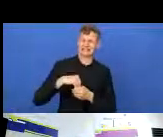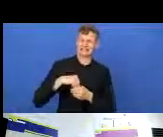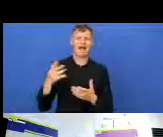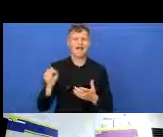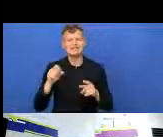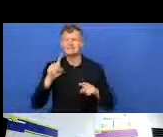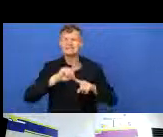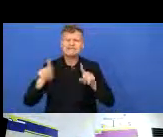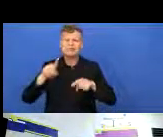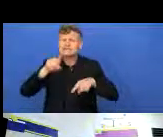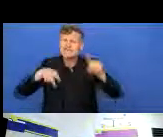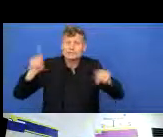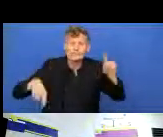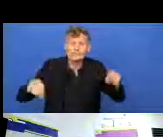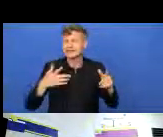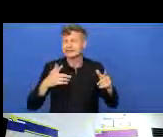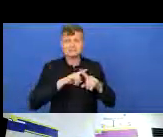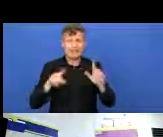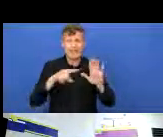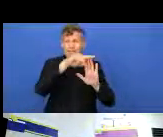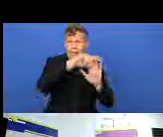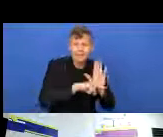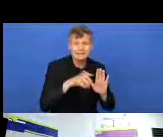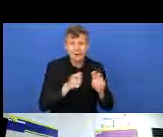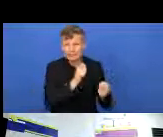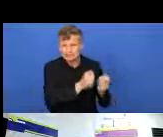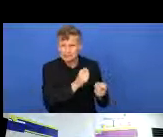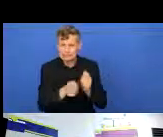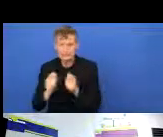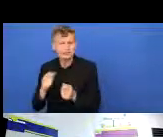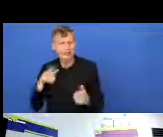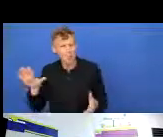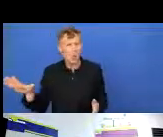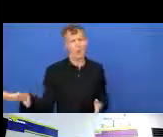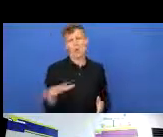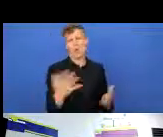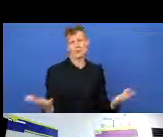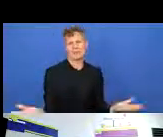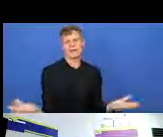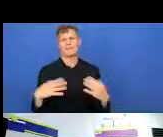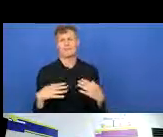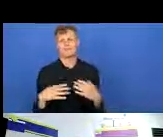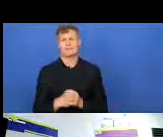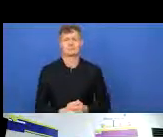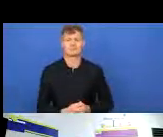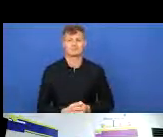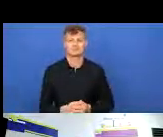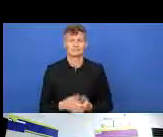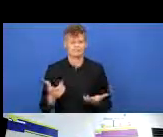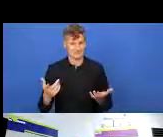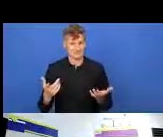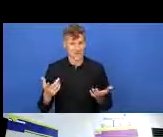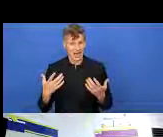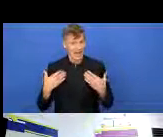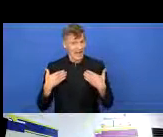que, dans un contexte d'urgence sanitaire où tous sont touchés, ceux déjà marginalisés et exclus ne soient